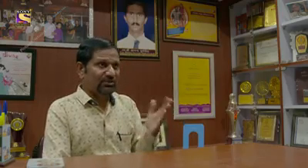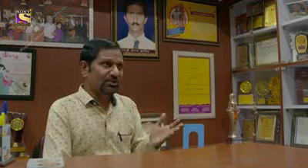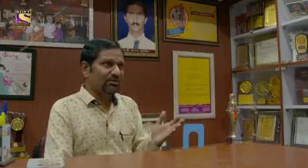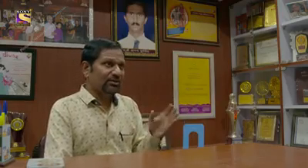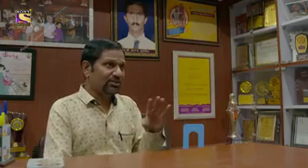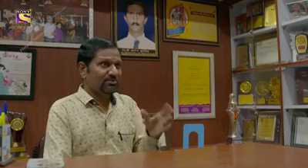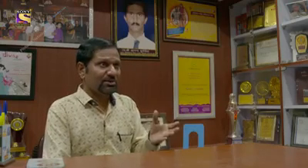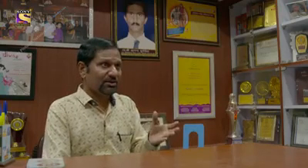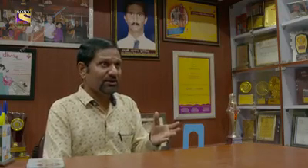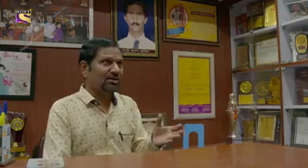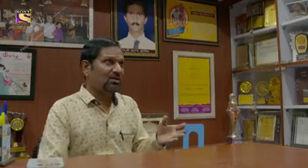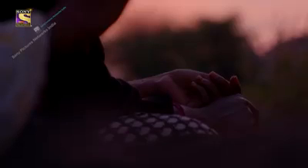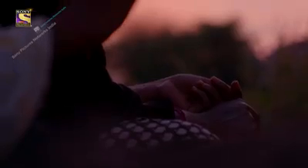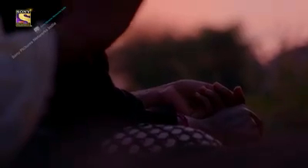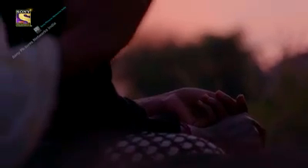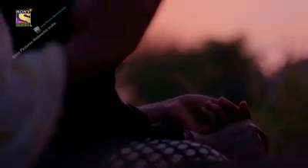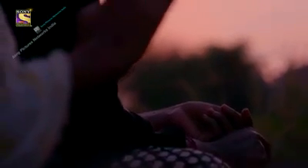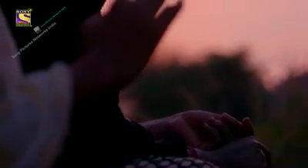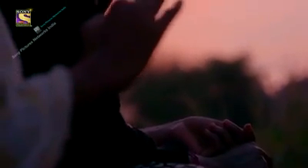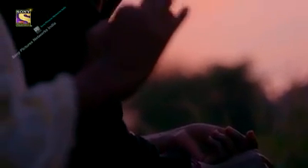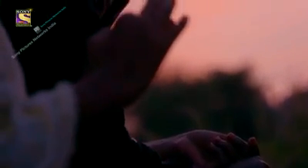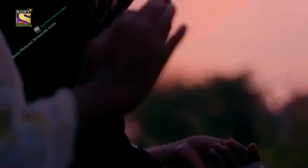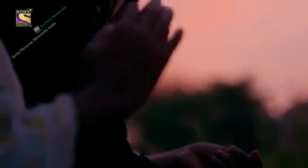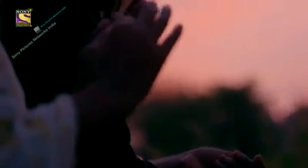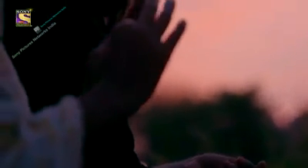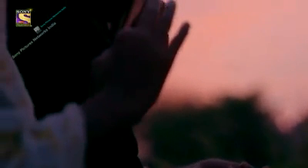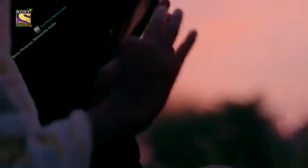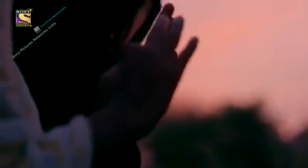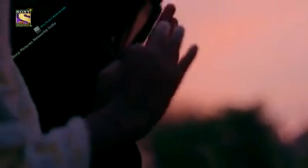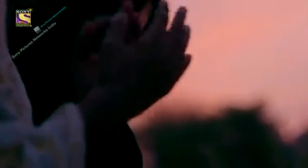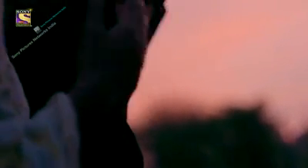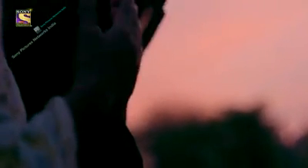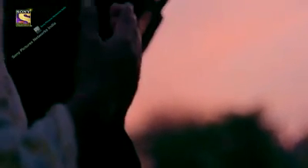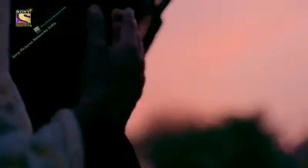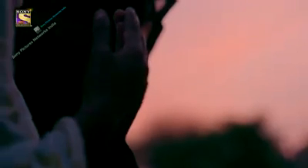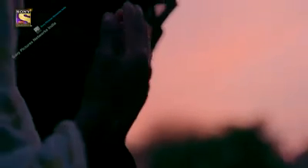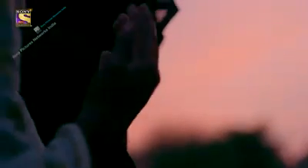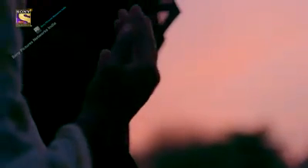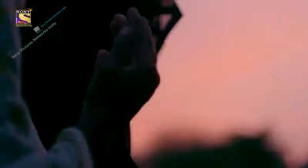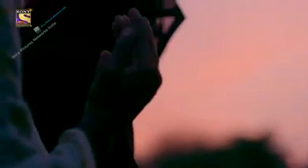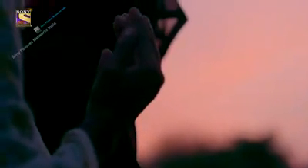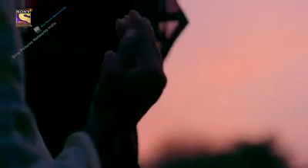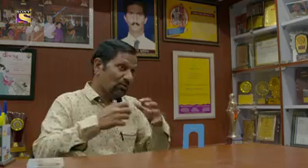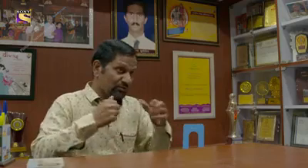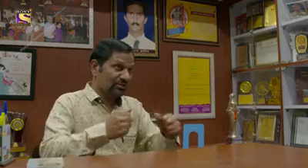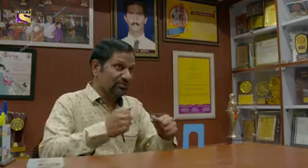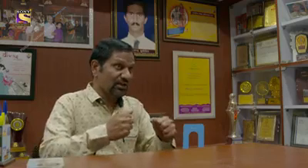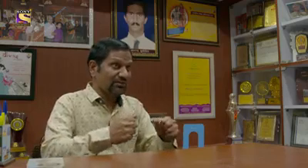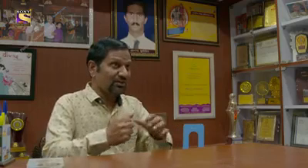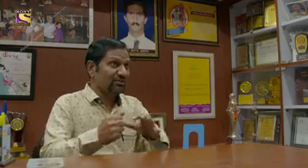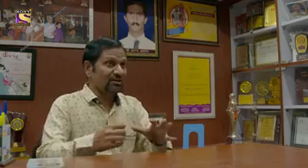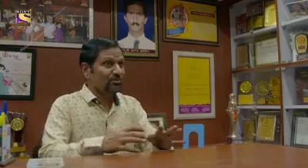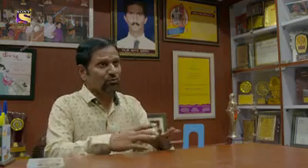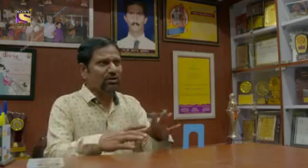मेल डॉल एक फिमल डॉल इस टाइप से रखें और दोनों उसको रग के दे दे एंड वो हमारी मेथर्ड वर्काउट कर गई और जो